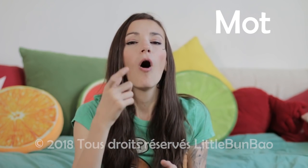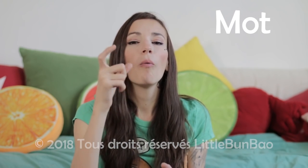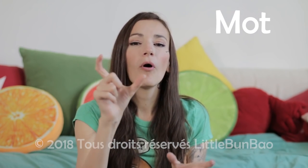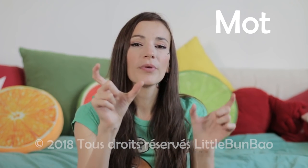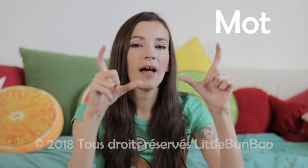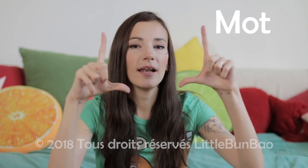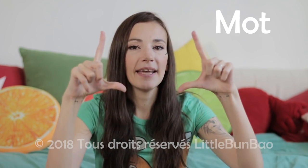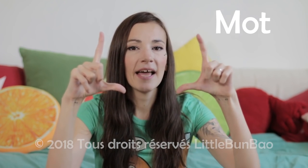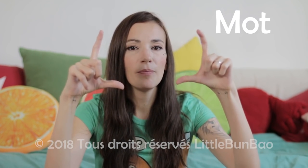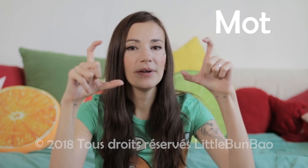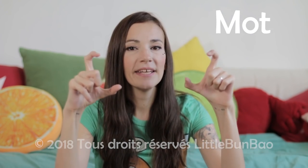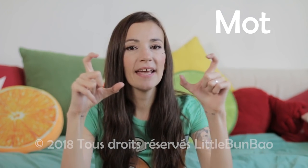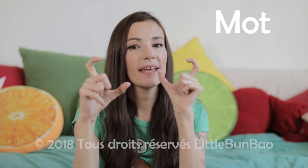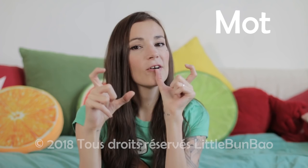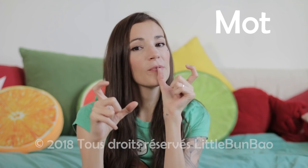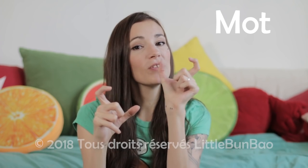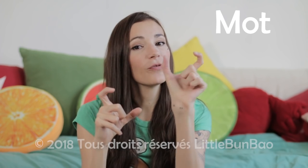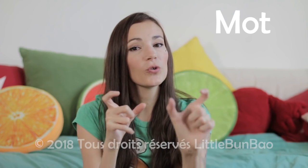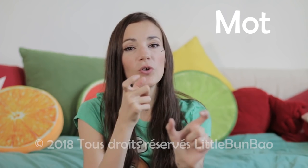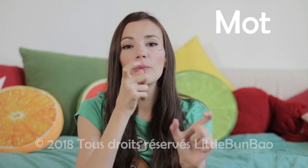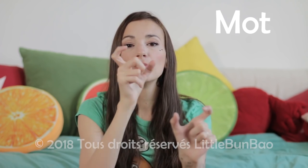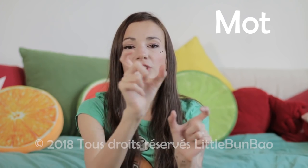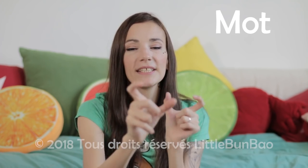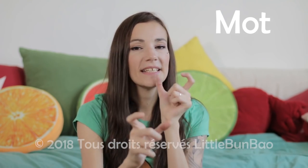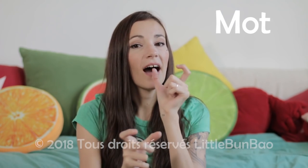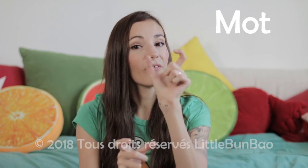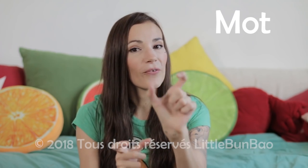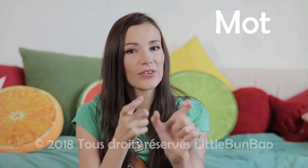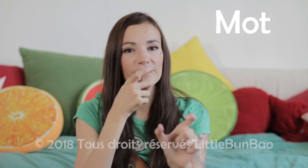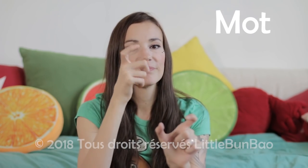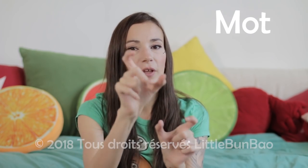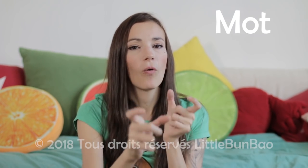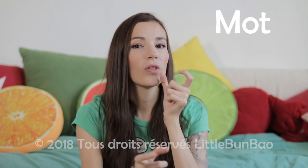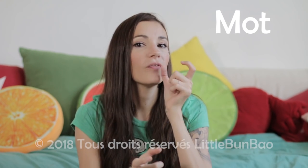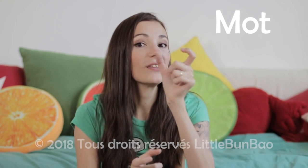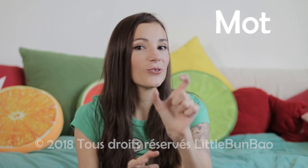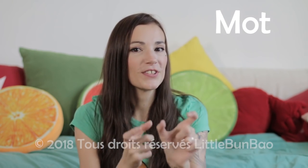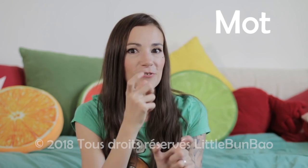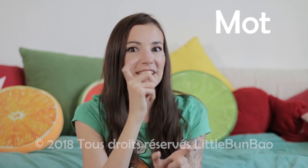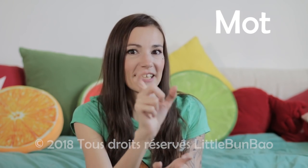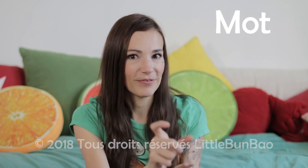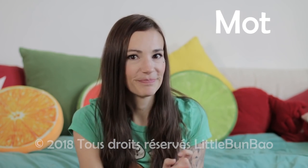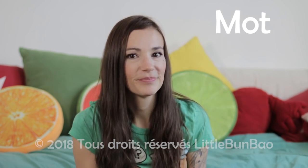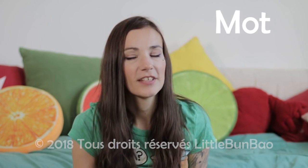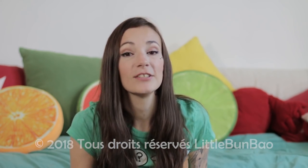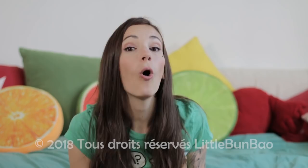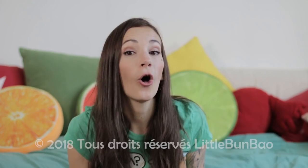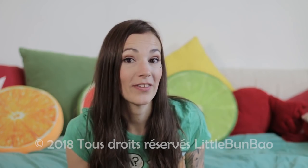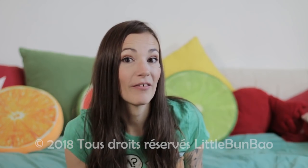On prend bien les L pliés et qu'on met au niveau de la bouche et qui avancent. On en fait 2 si on y arrive. Sinon 1 ça va